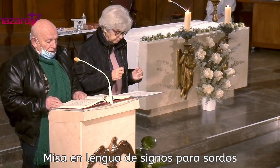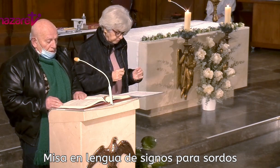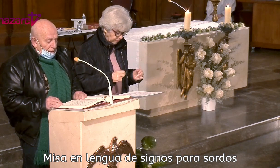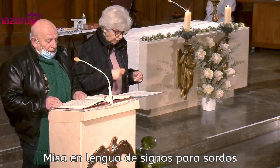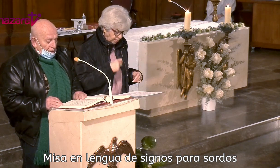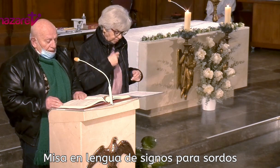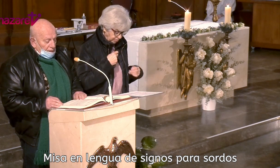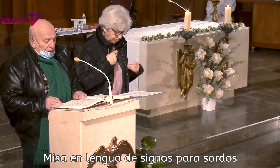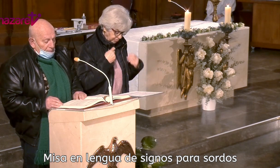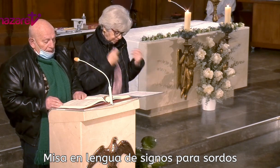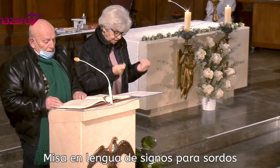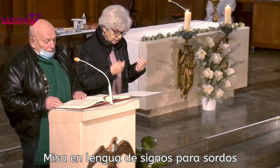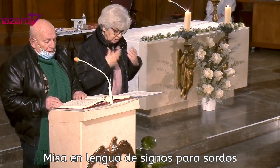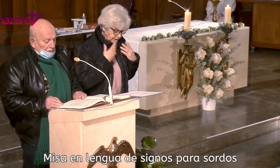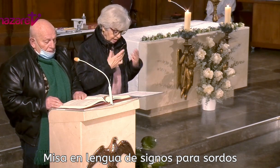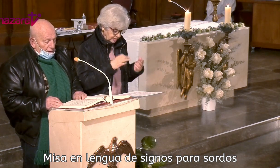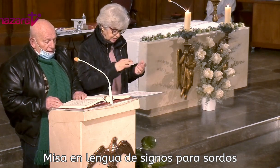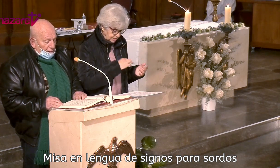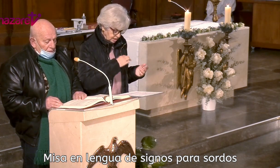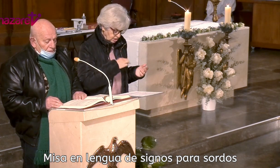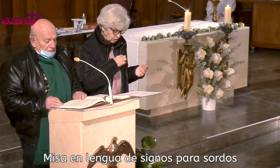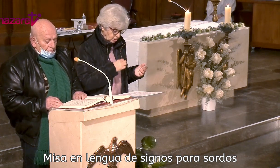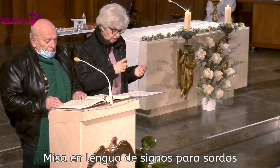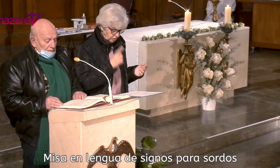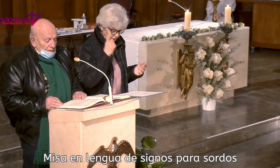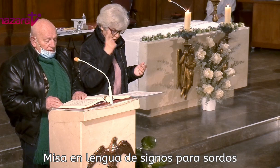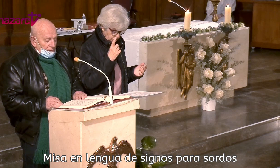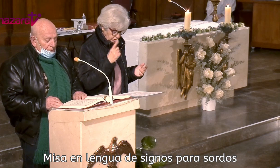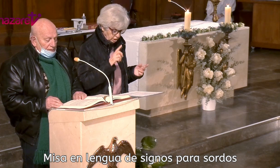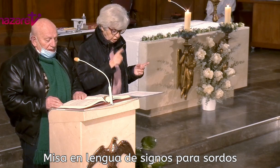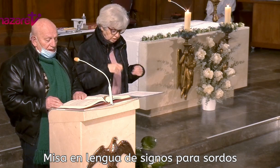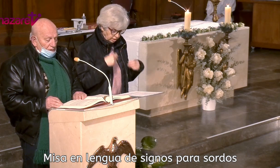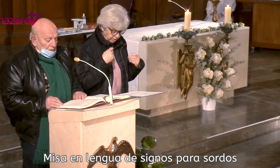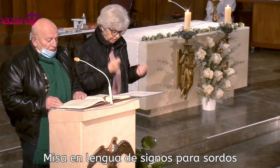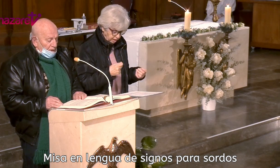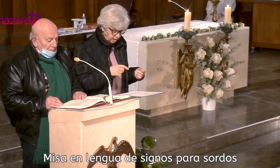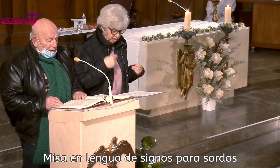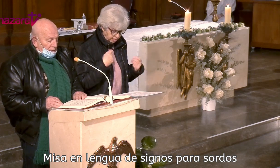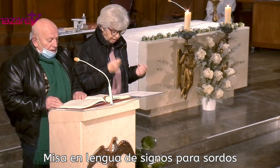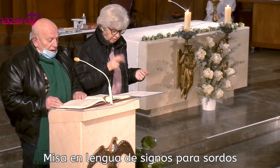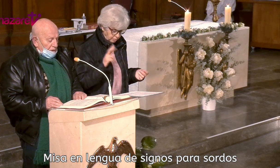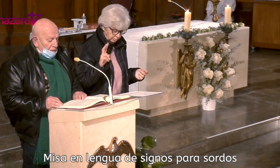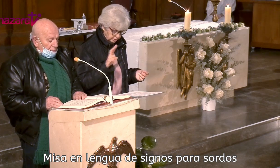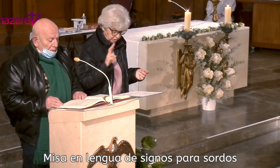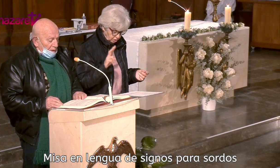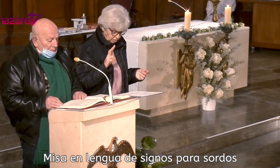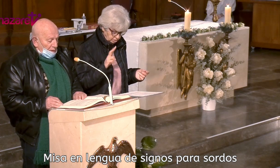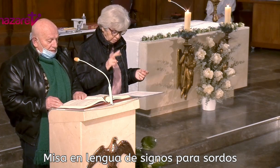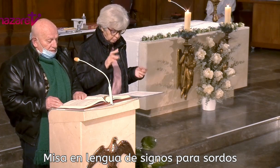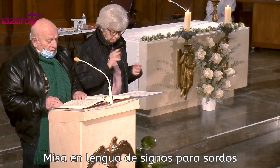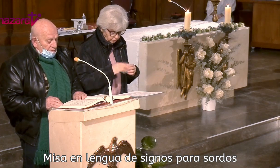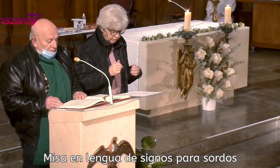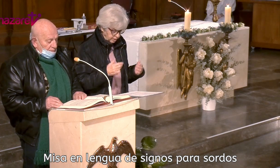que, hermanos míos queridos, manteneos firmes e inconmovibles.